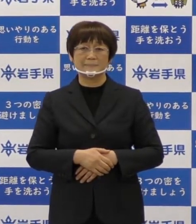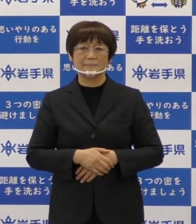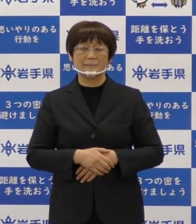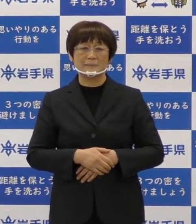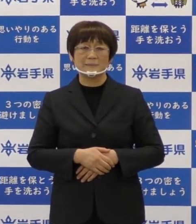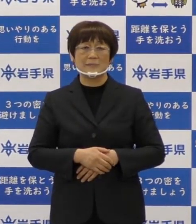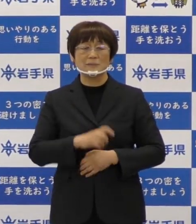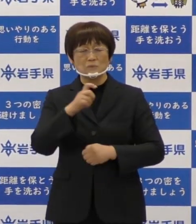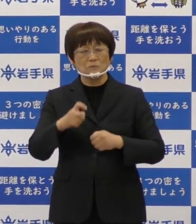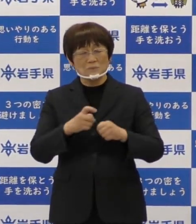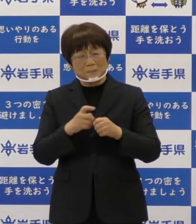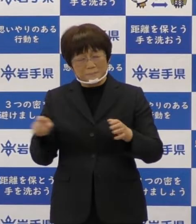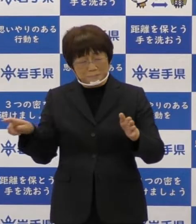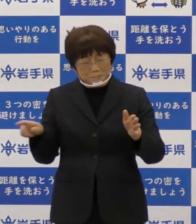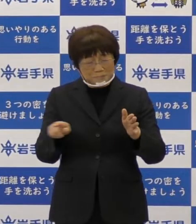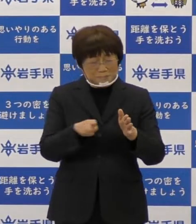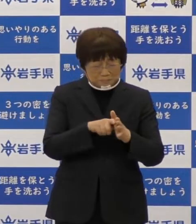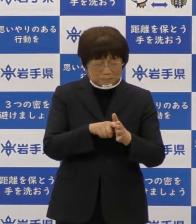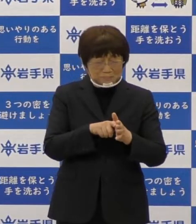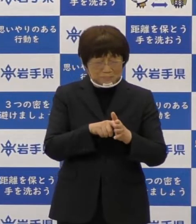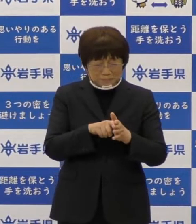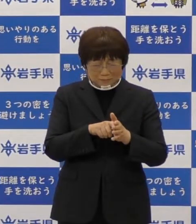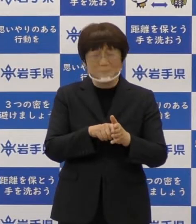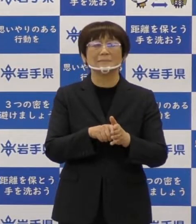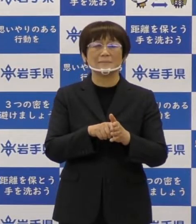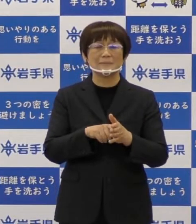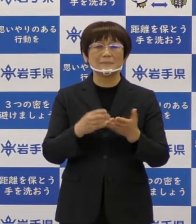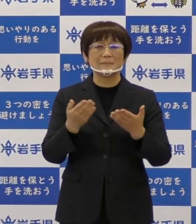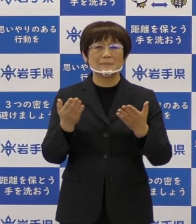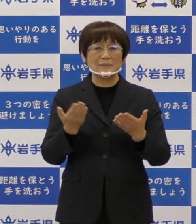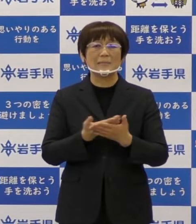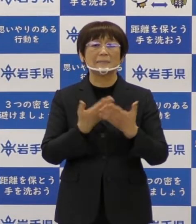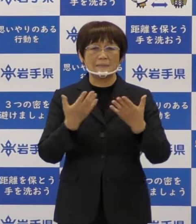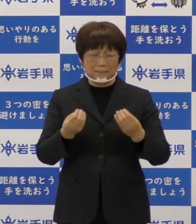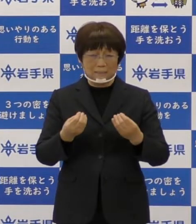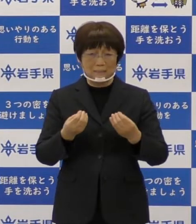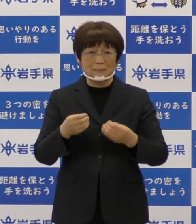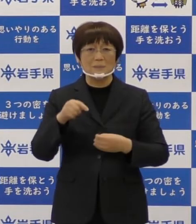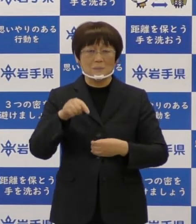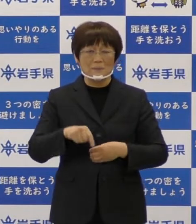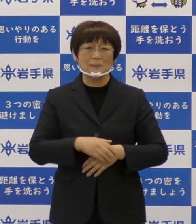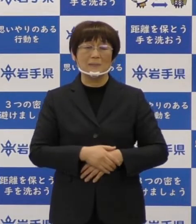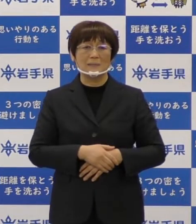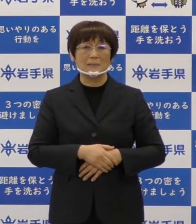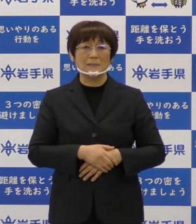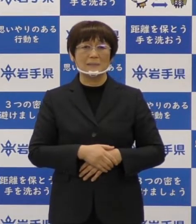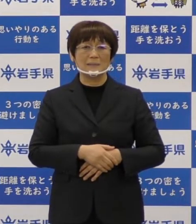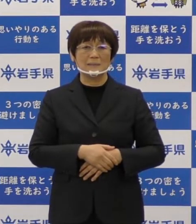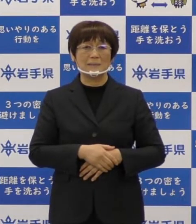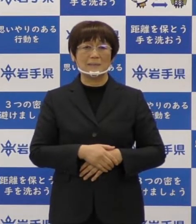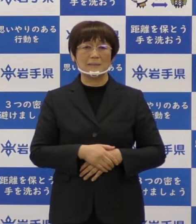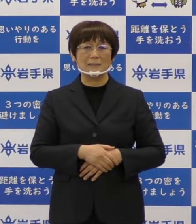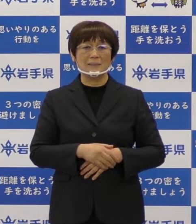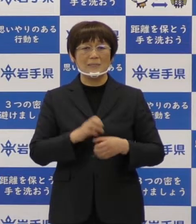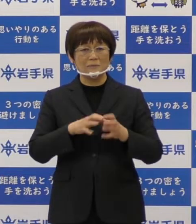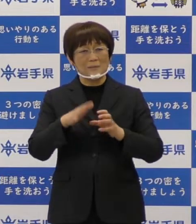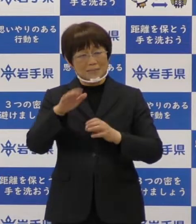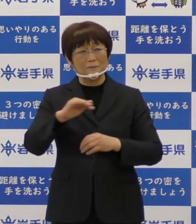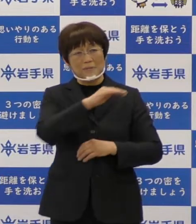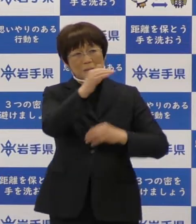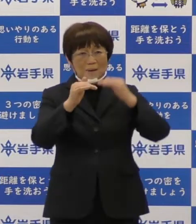10年近くかかったわけですけれども、やはり、平地の少ない岩手県